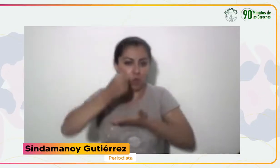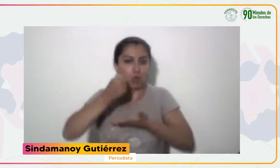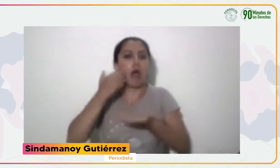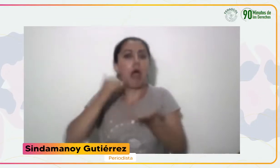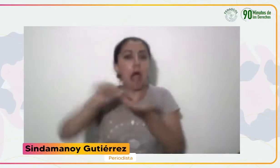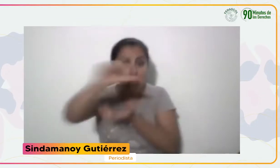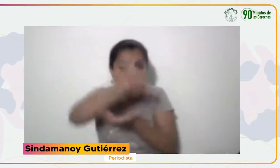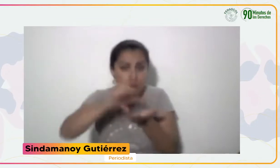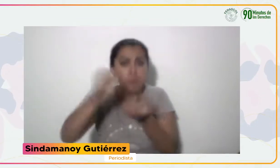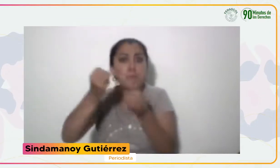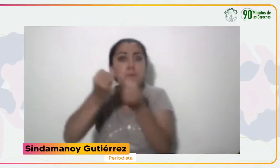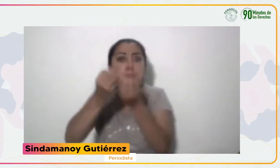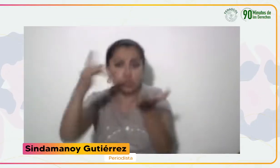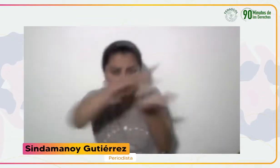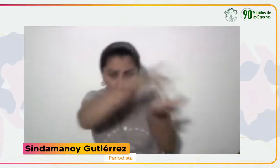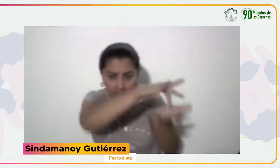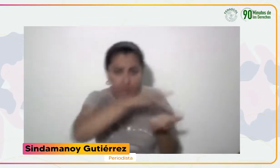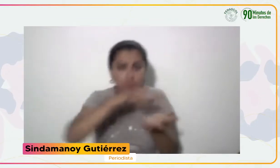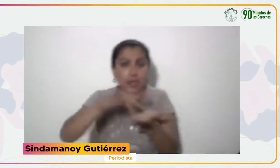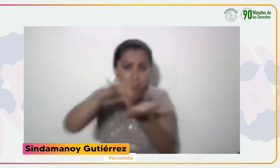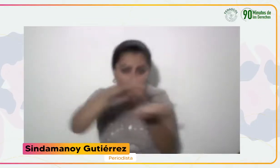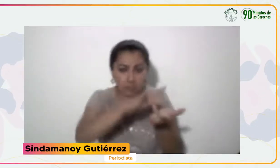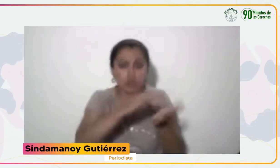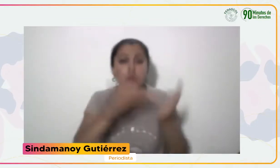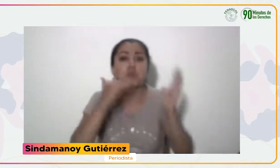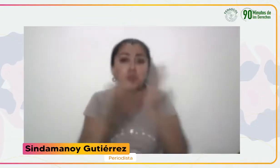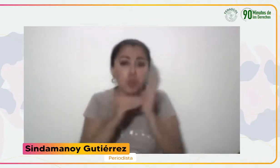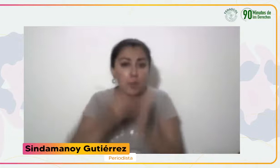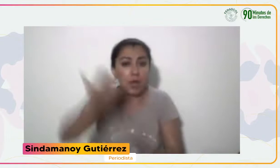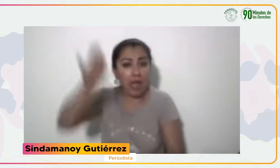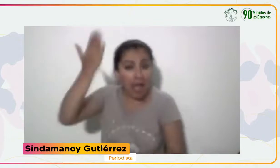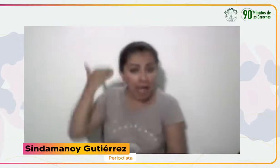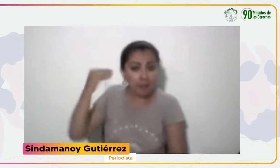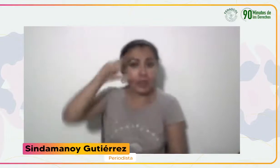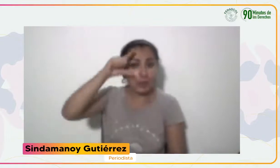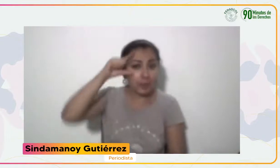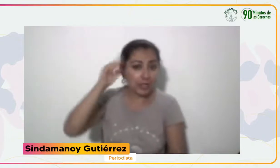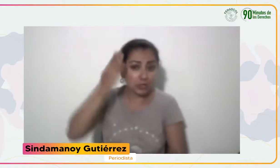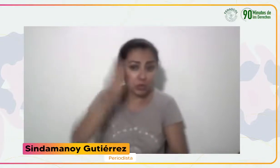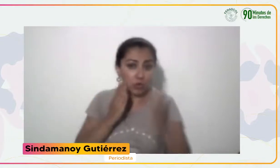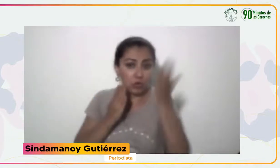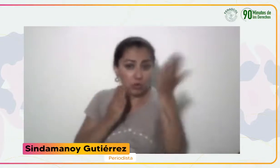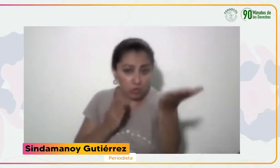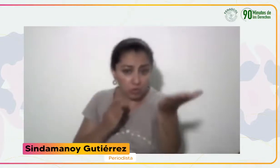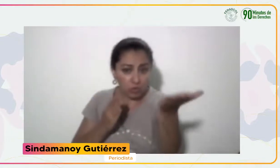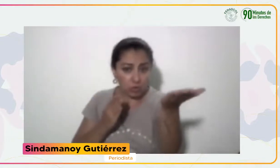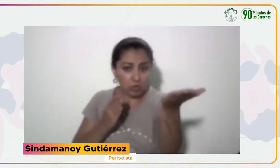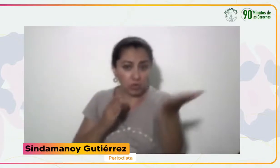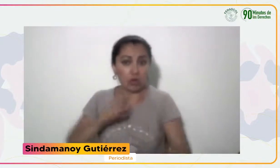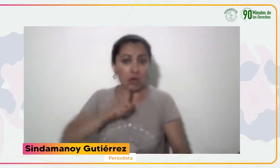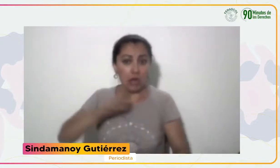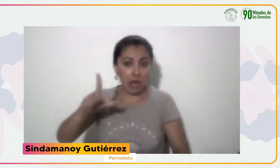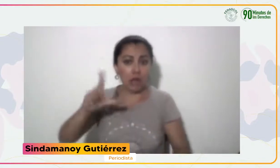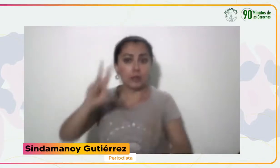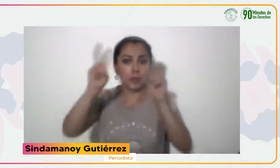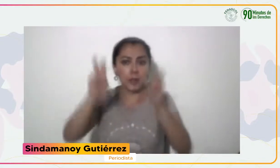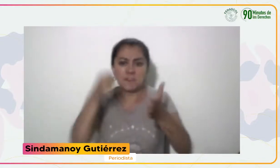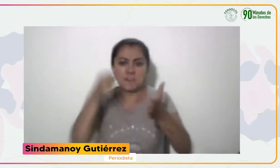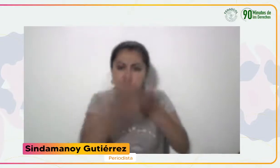ejemplo, hablar de ese patrimonio, ¿cierto?, que hay y que como mujeres podemos participar. Anteriormente, como mencionaba